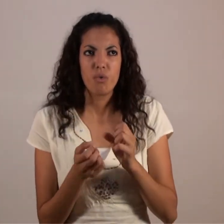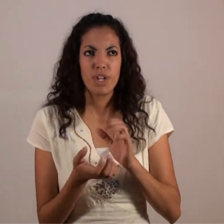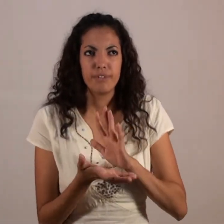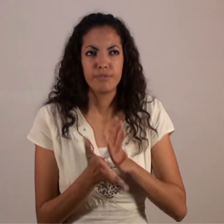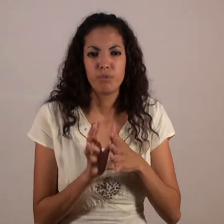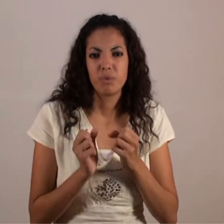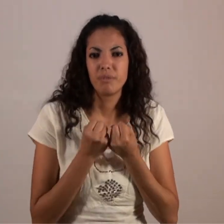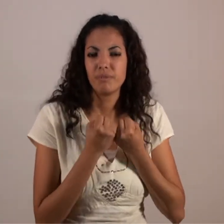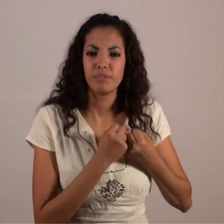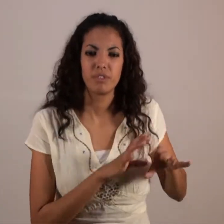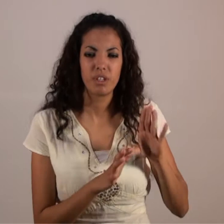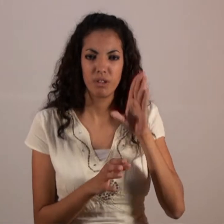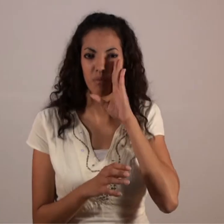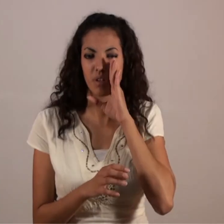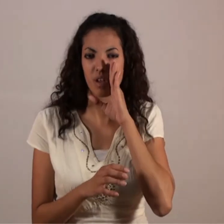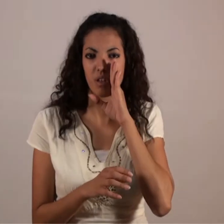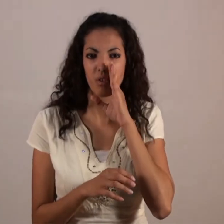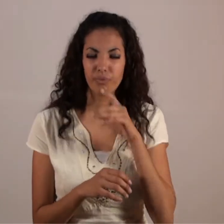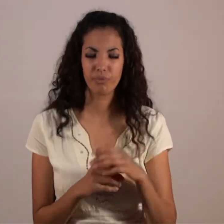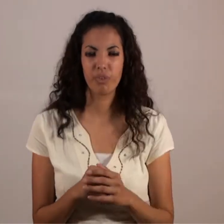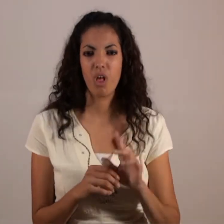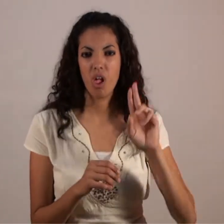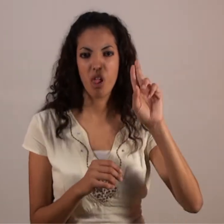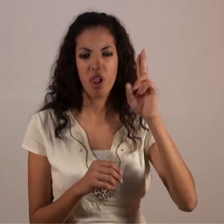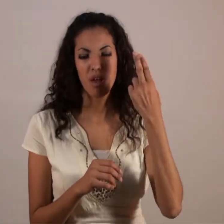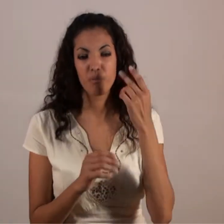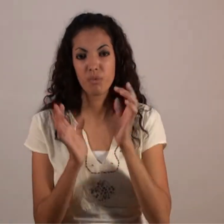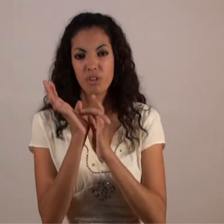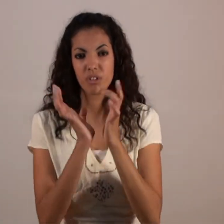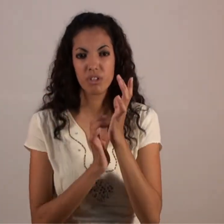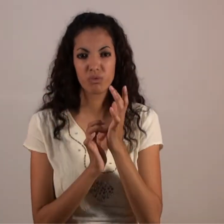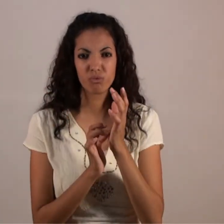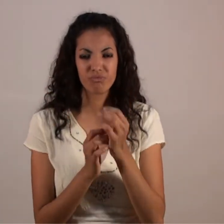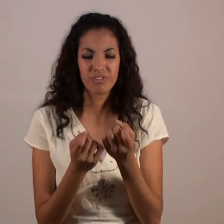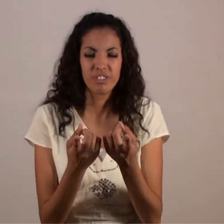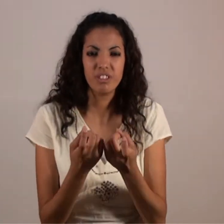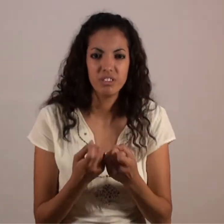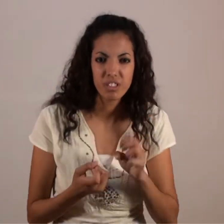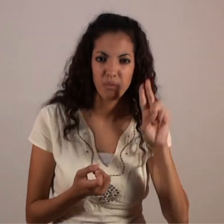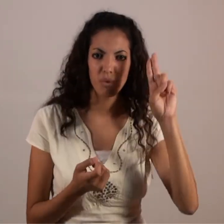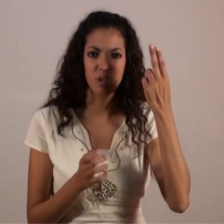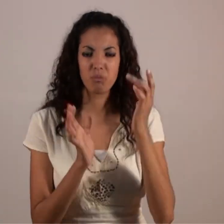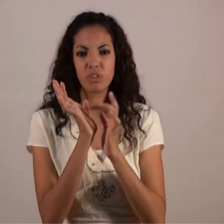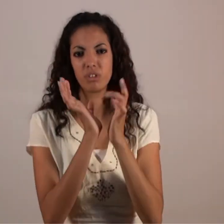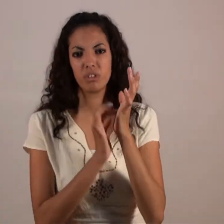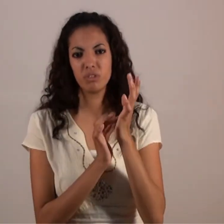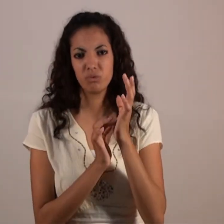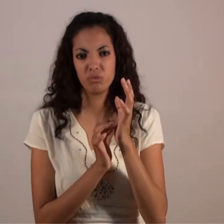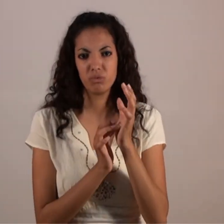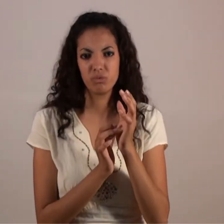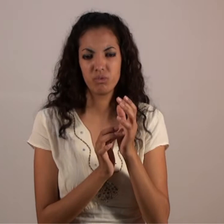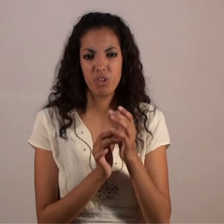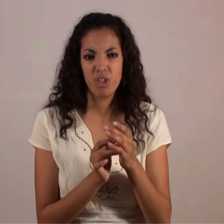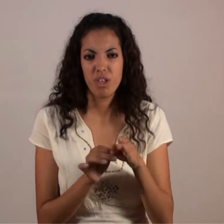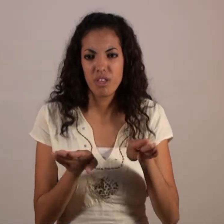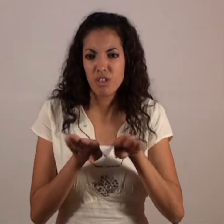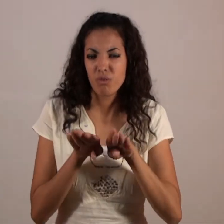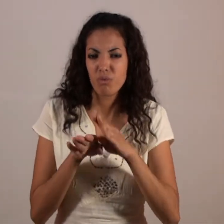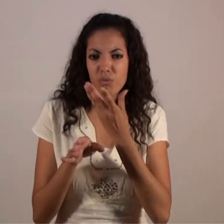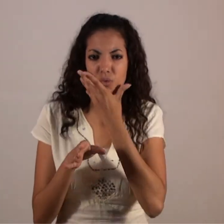mismo. Que fue necesaria su muerte, la muerte del que era igual a Dios. Filipenses 2:6,